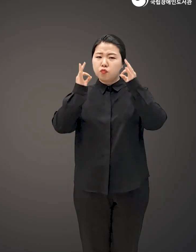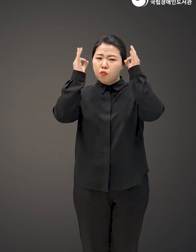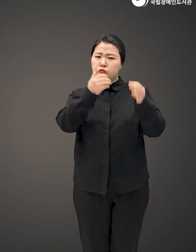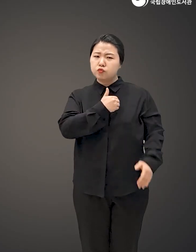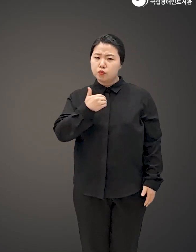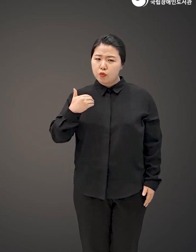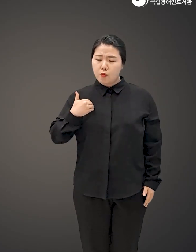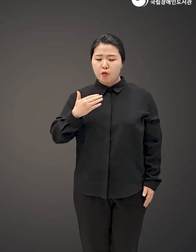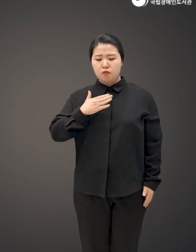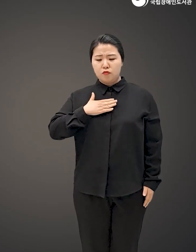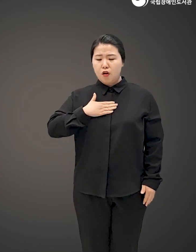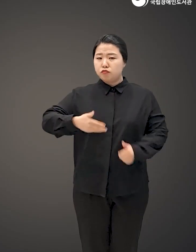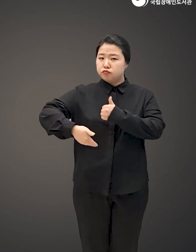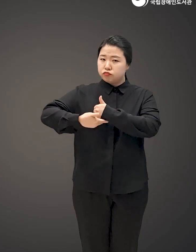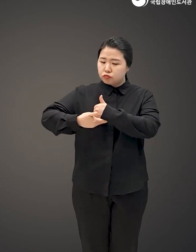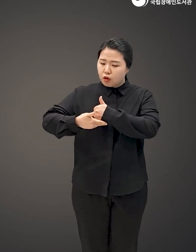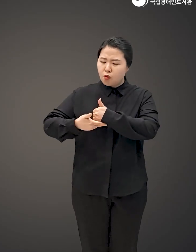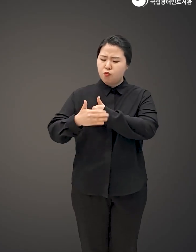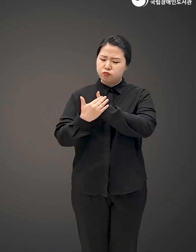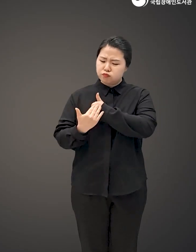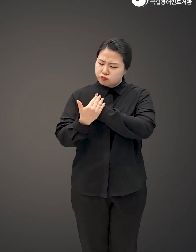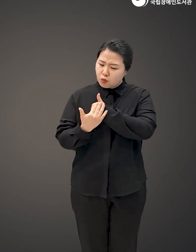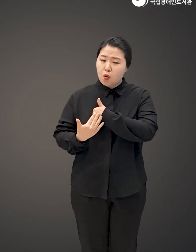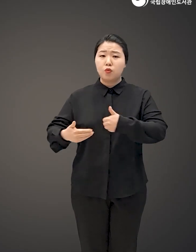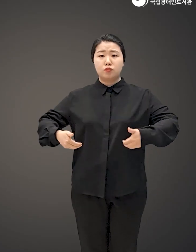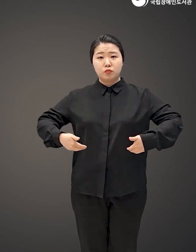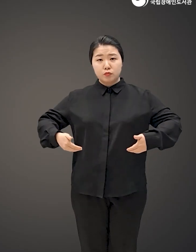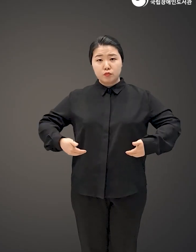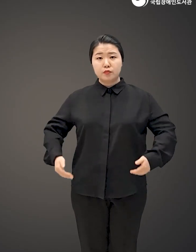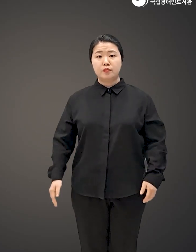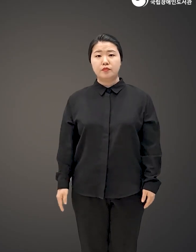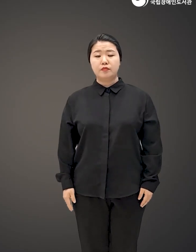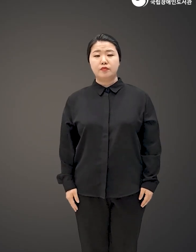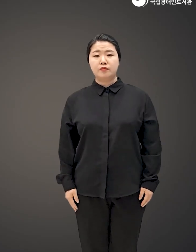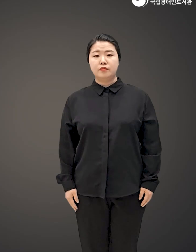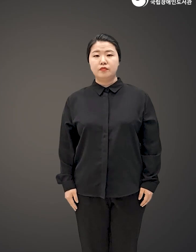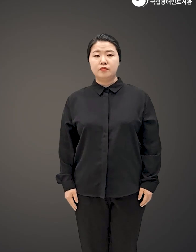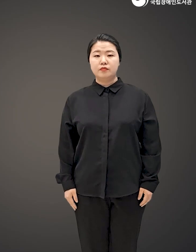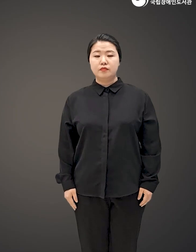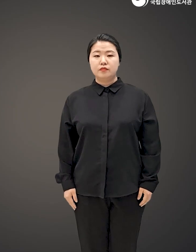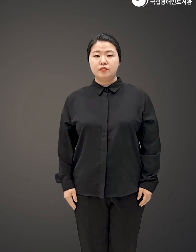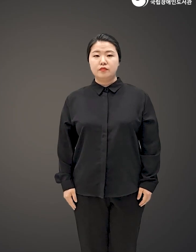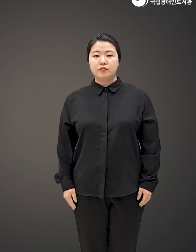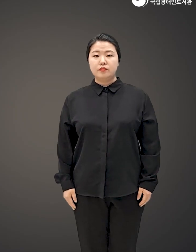그렇다면 나 자신을 오히려 칭찬해주고 보듬어 껴안아줄 일이다.